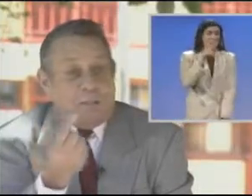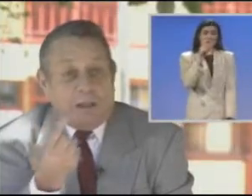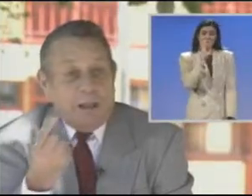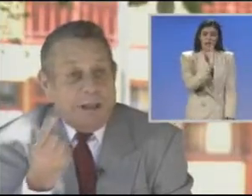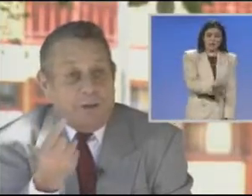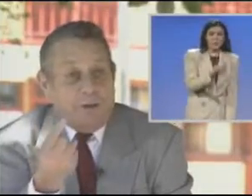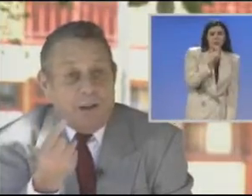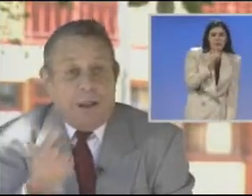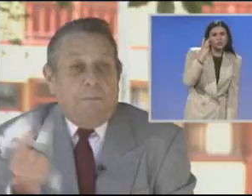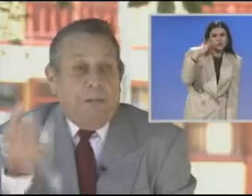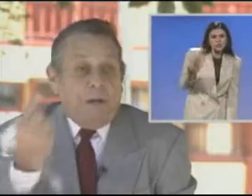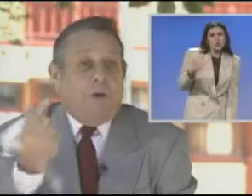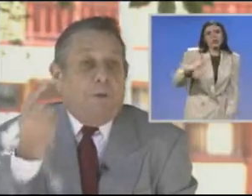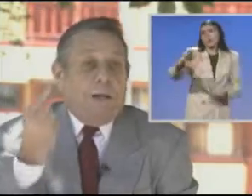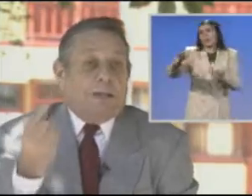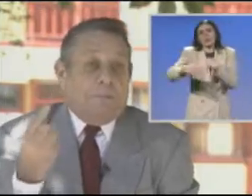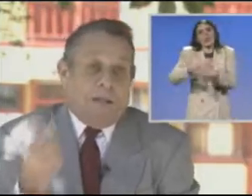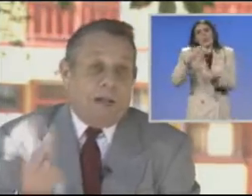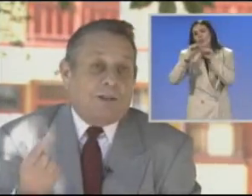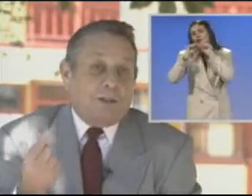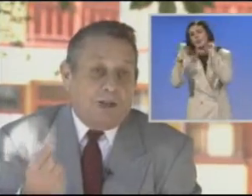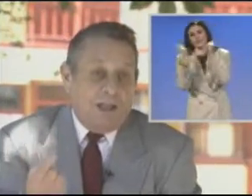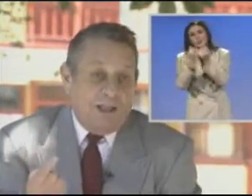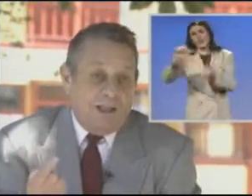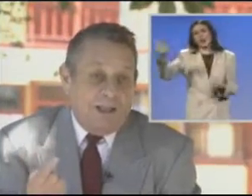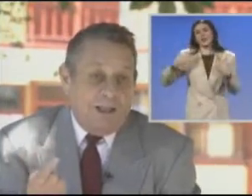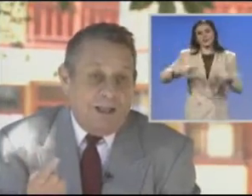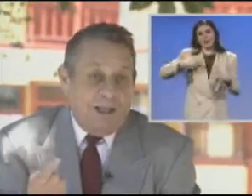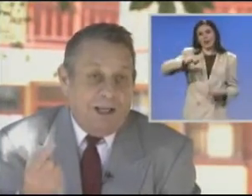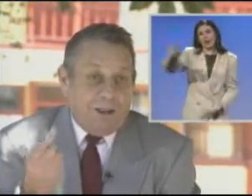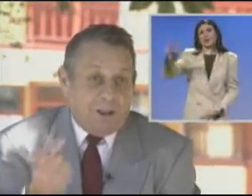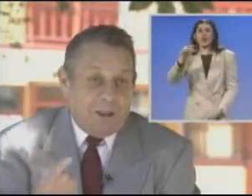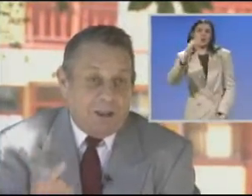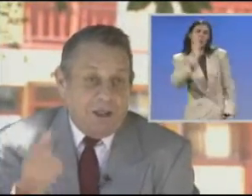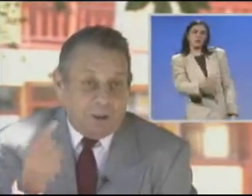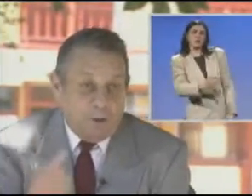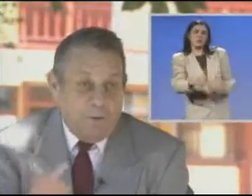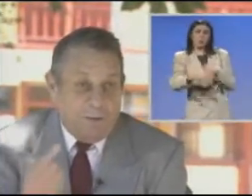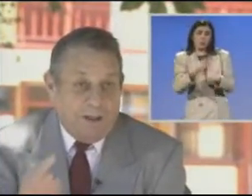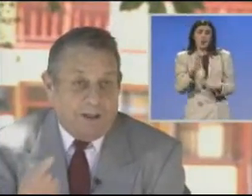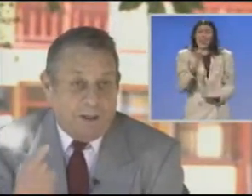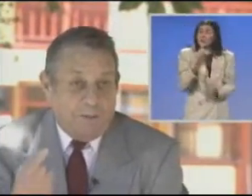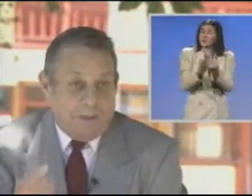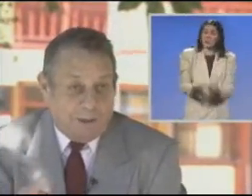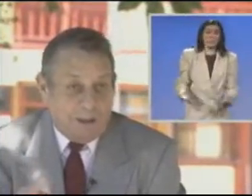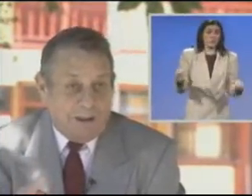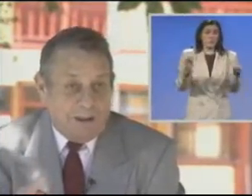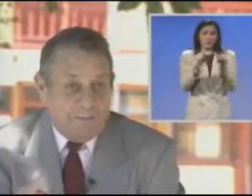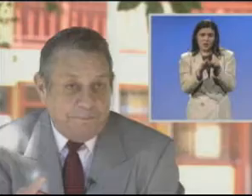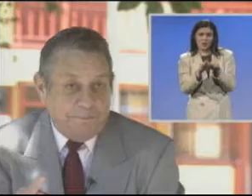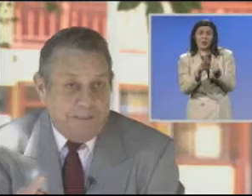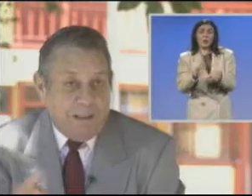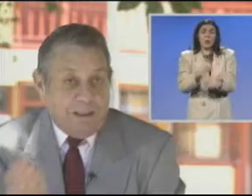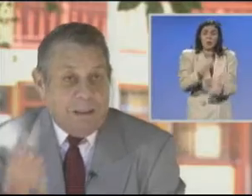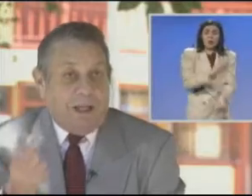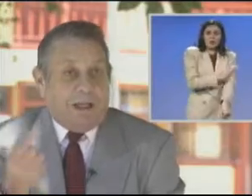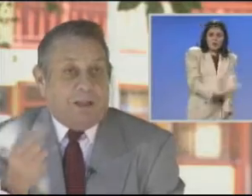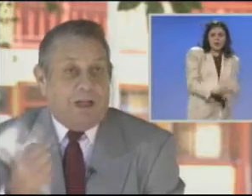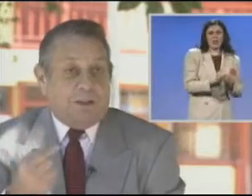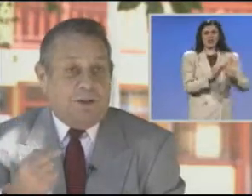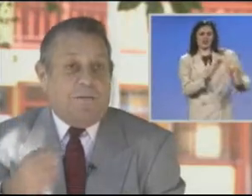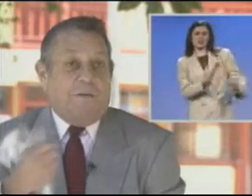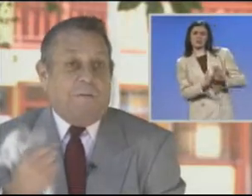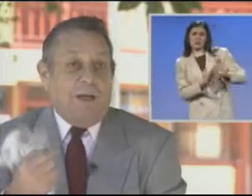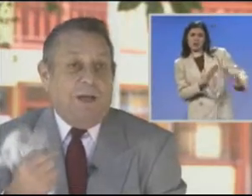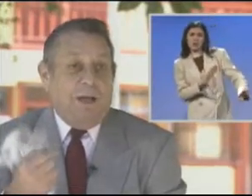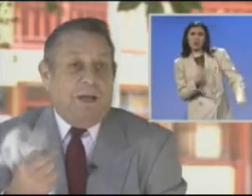no acepta al niño, menos lo va a aceptar la sociedad. Esto es sumamente importante. Si hay